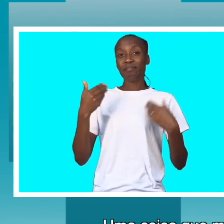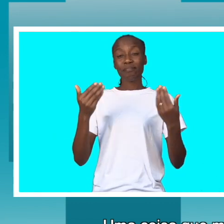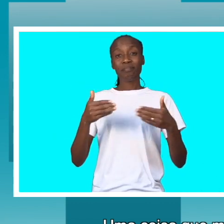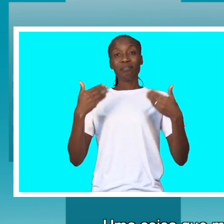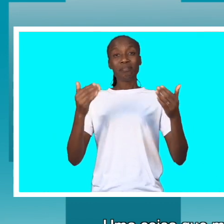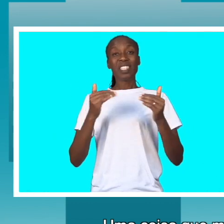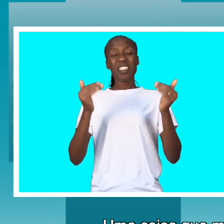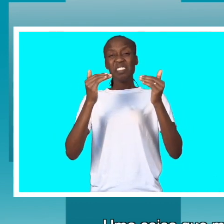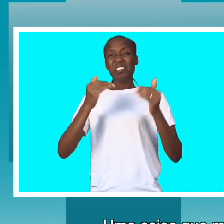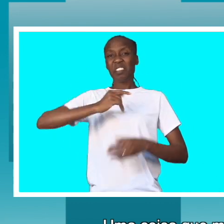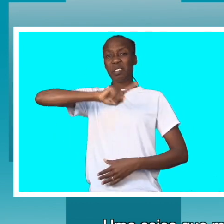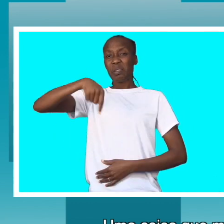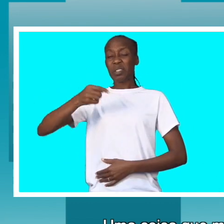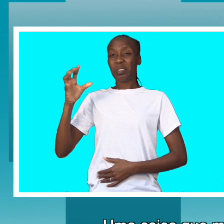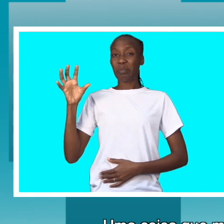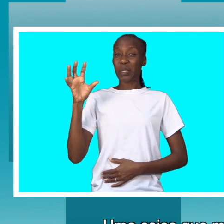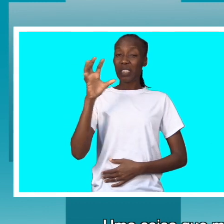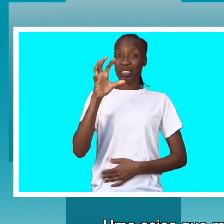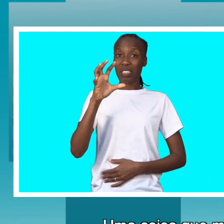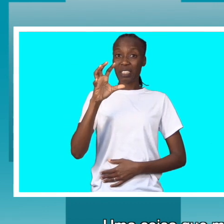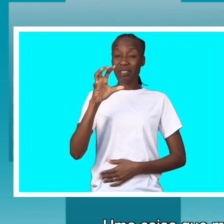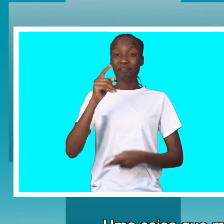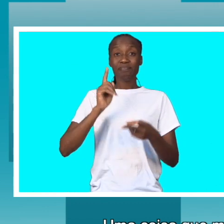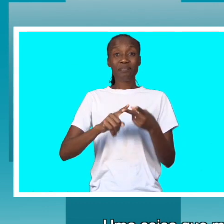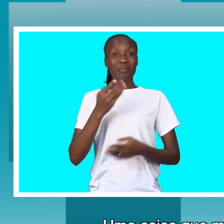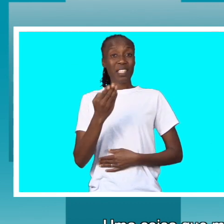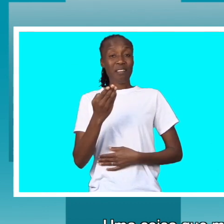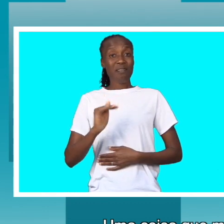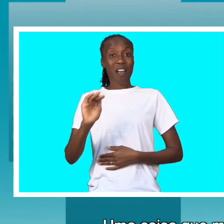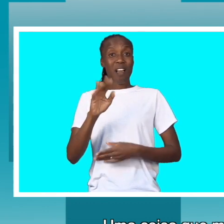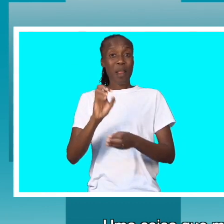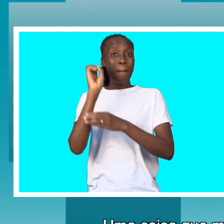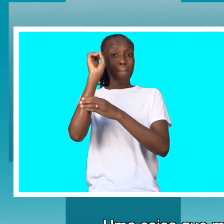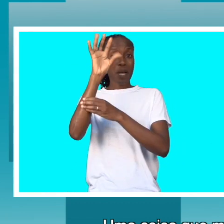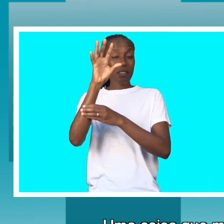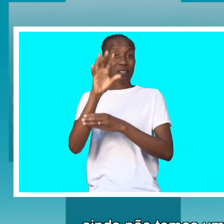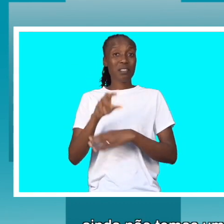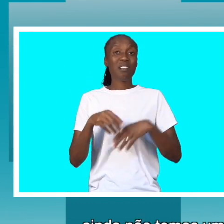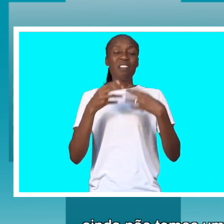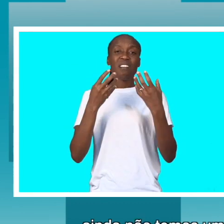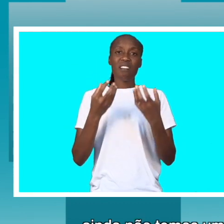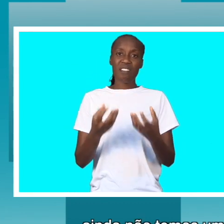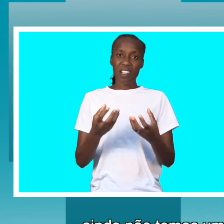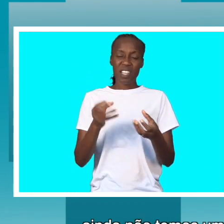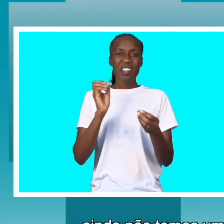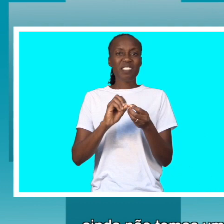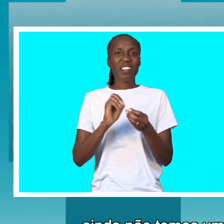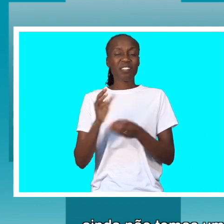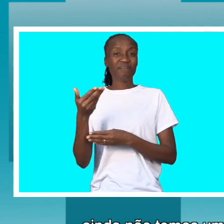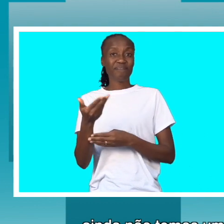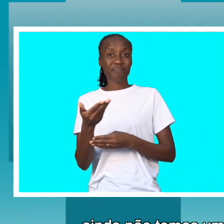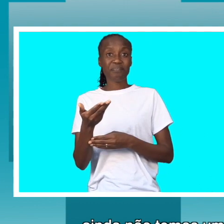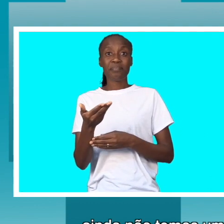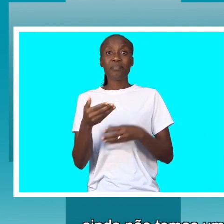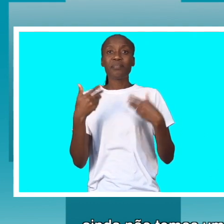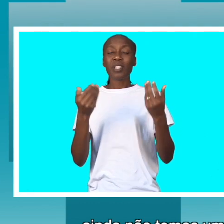nosso país, em particular a nível da maldade de basquetebol, ainda não temos um centro